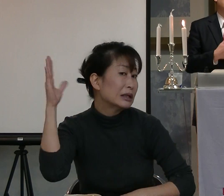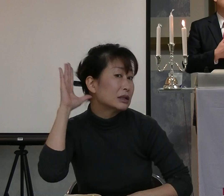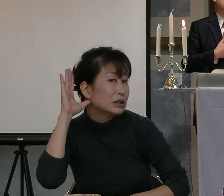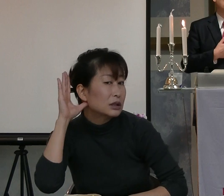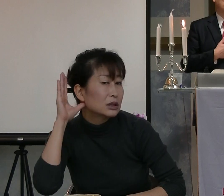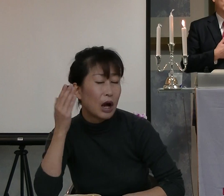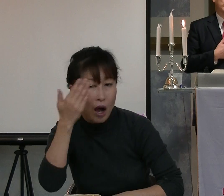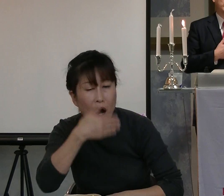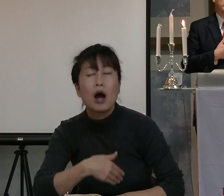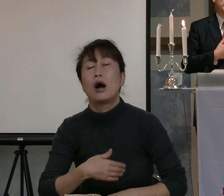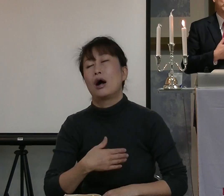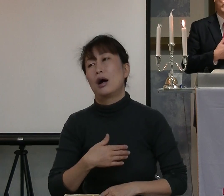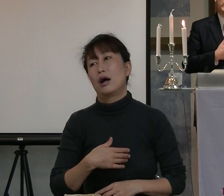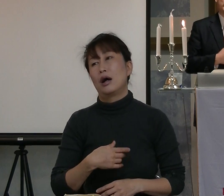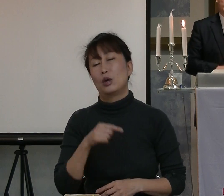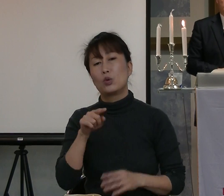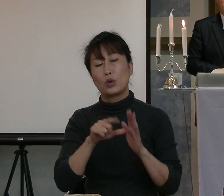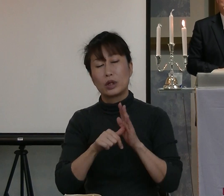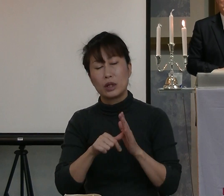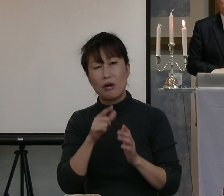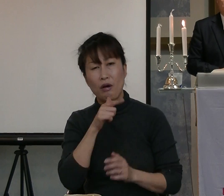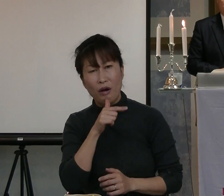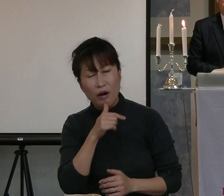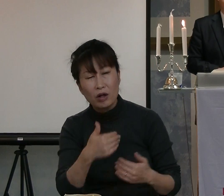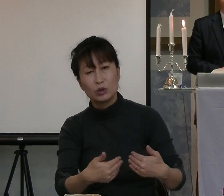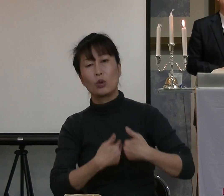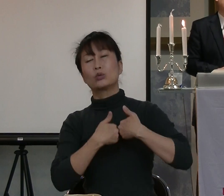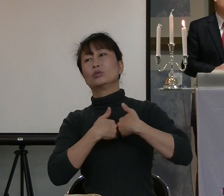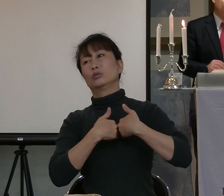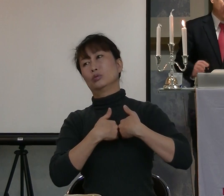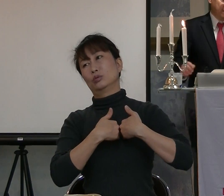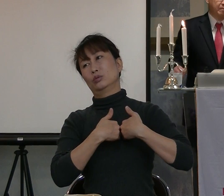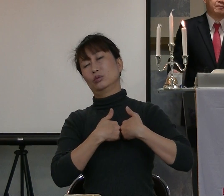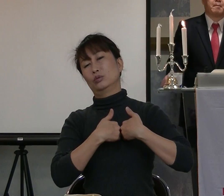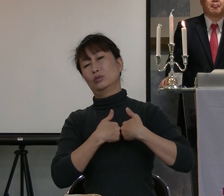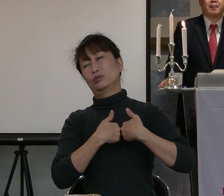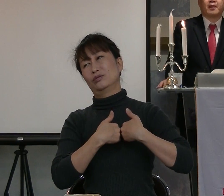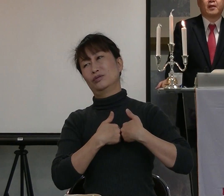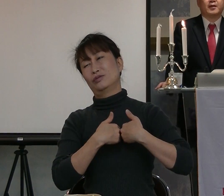今もその衝撃は今も覚えております。